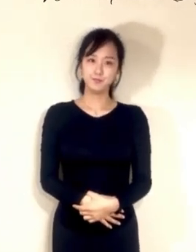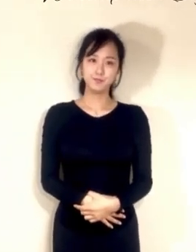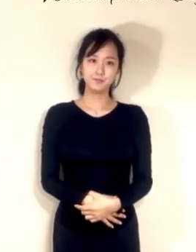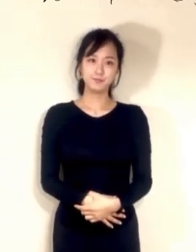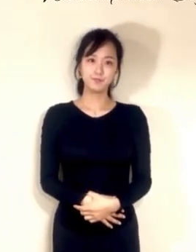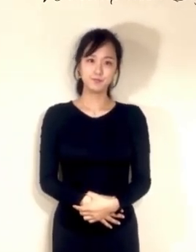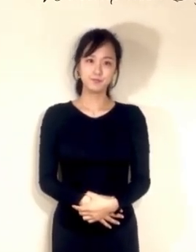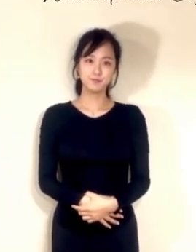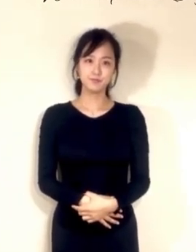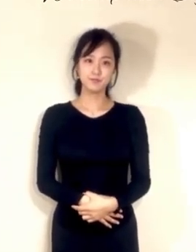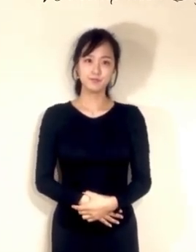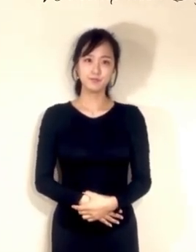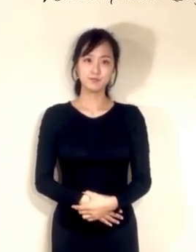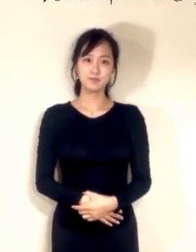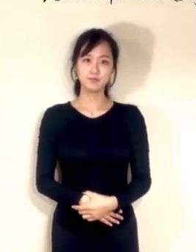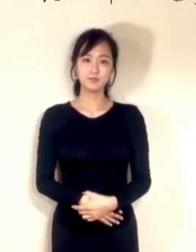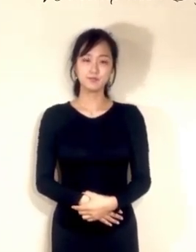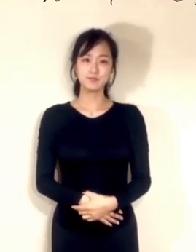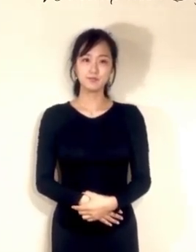허락하소서.